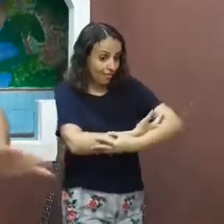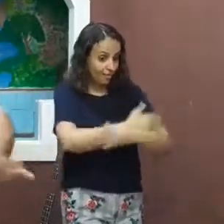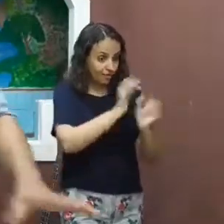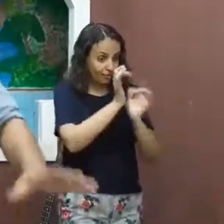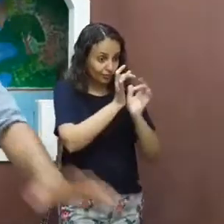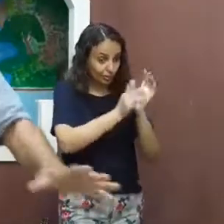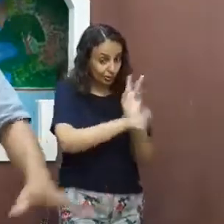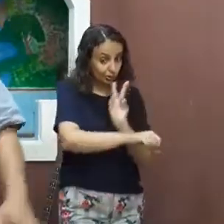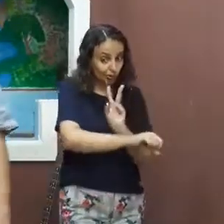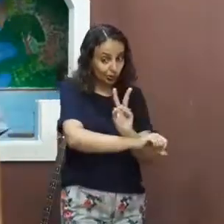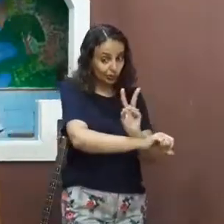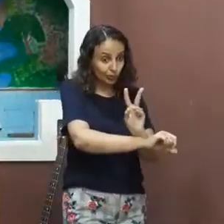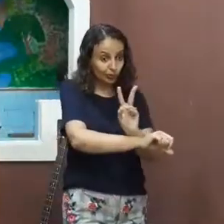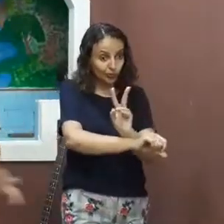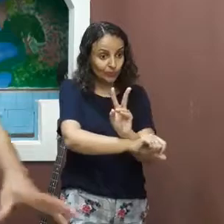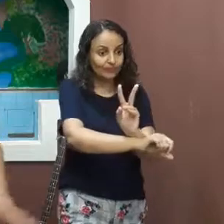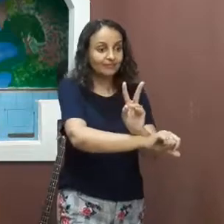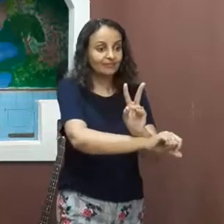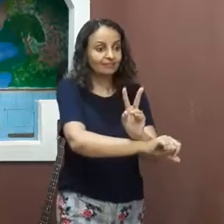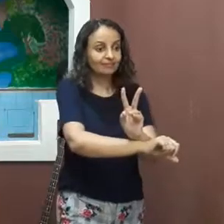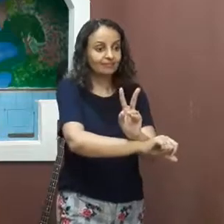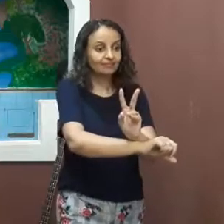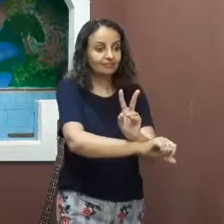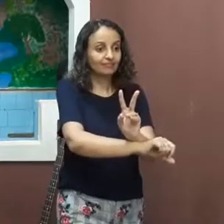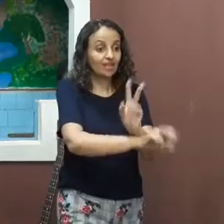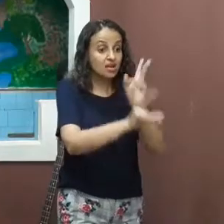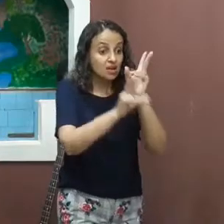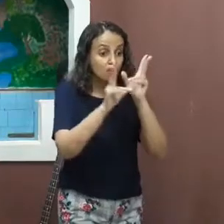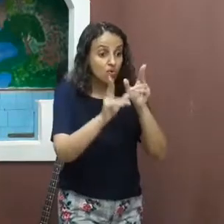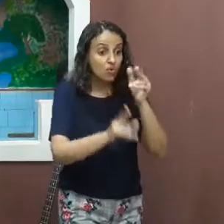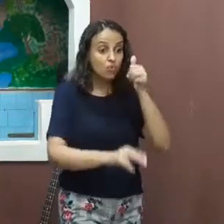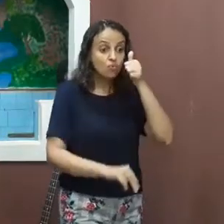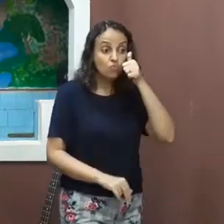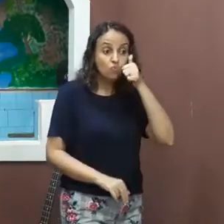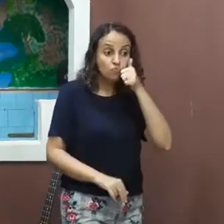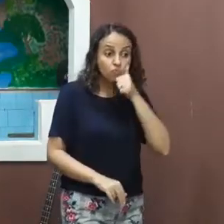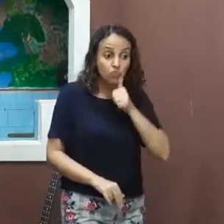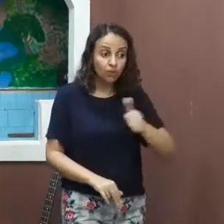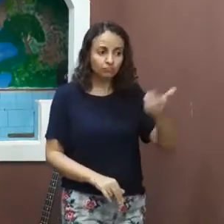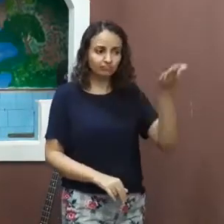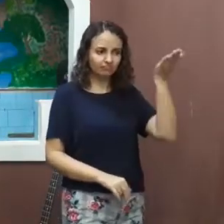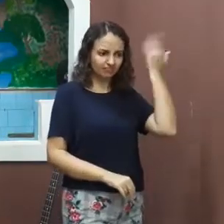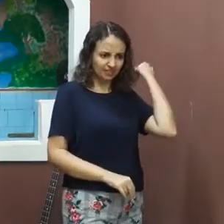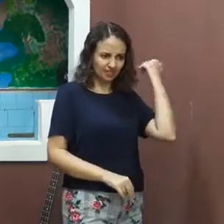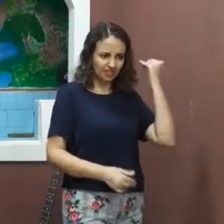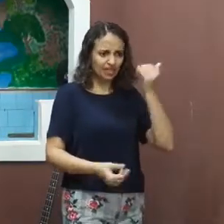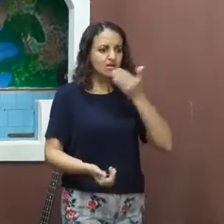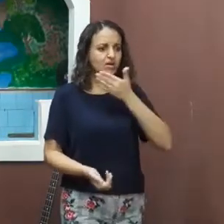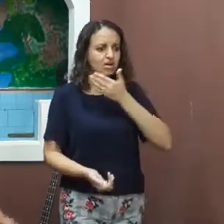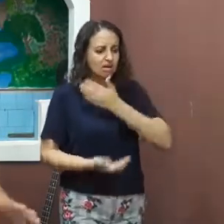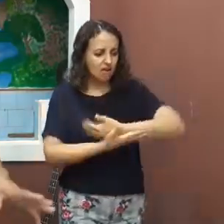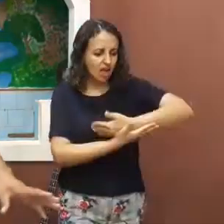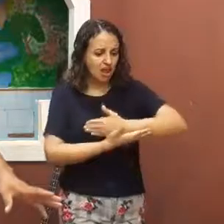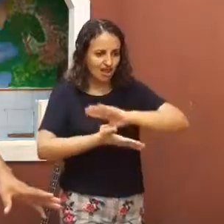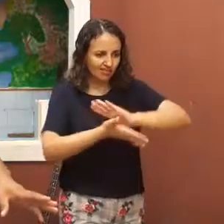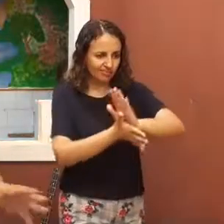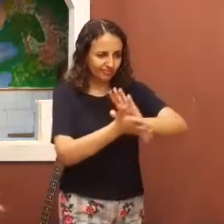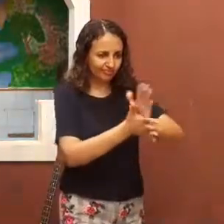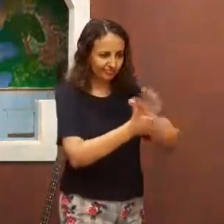como esteve com aquelas mães na época do massacre das crianças dos inocentes.